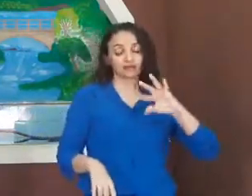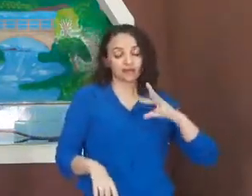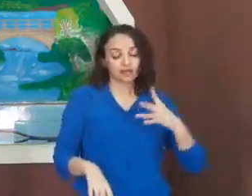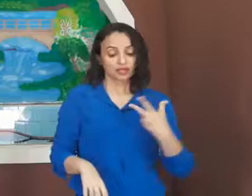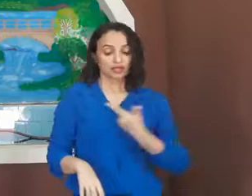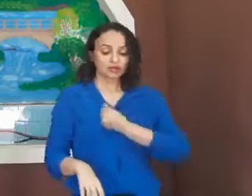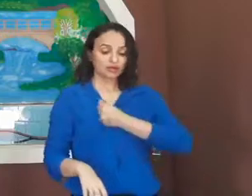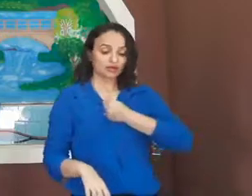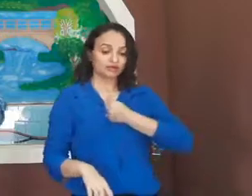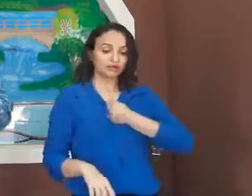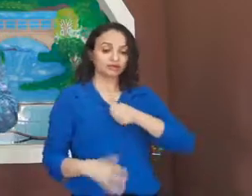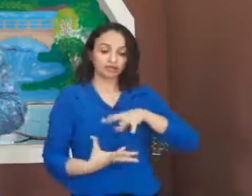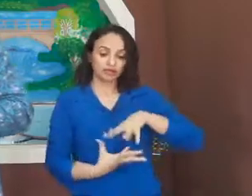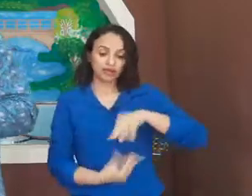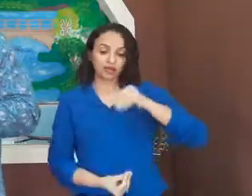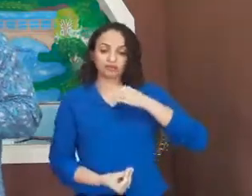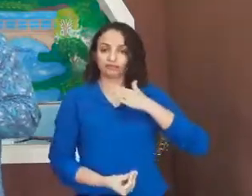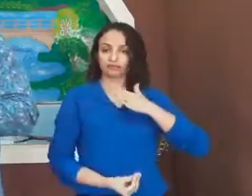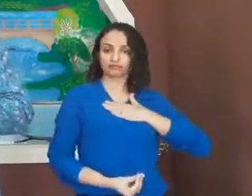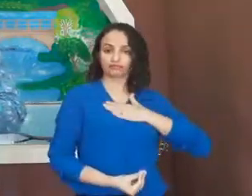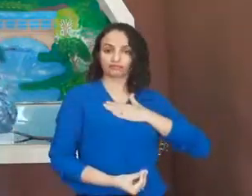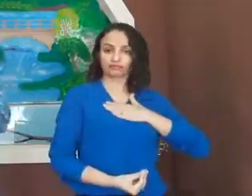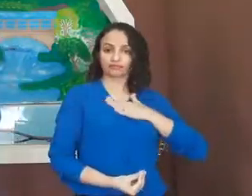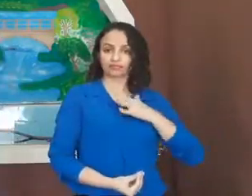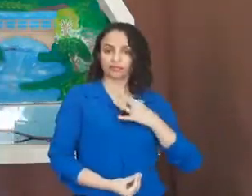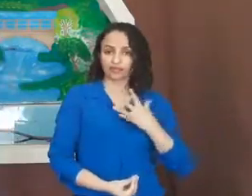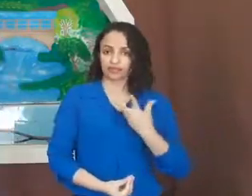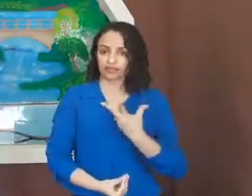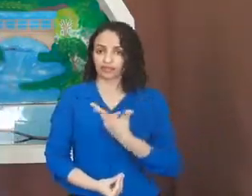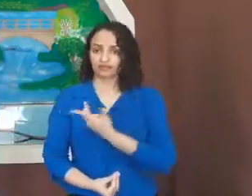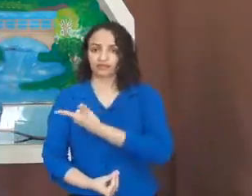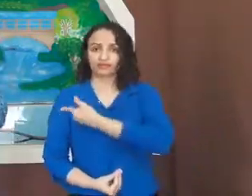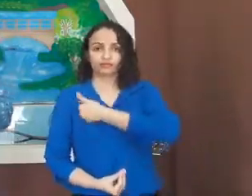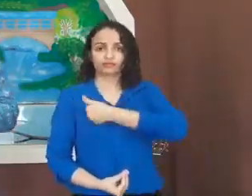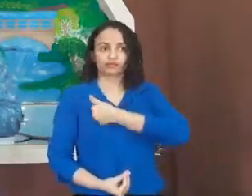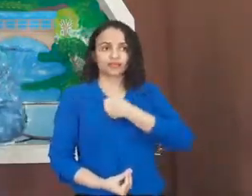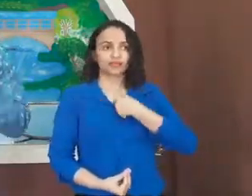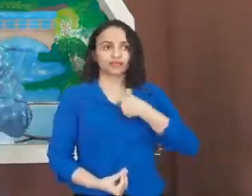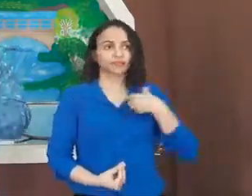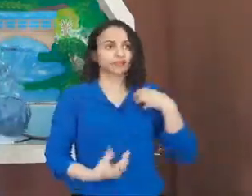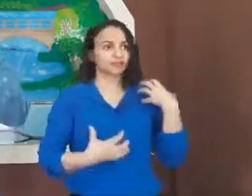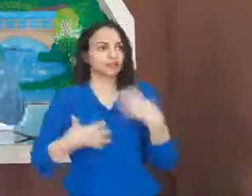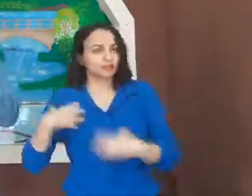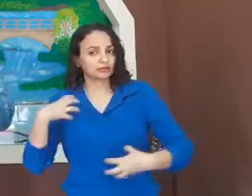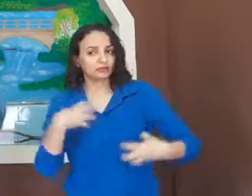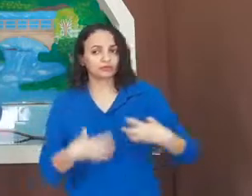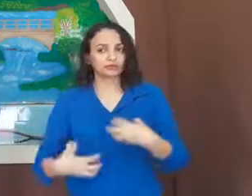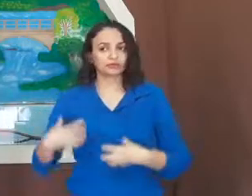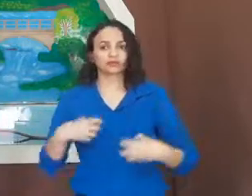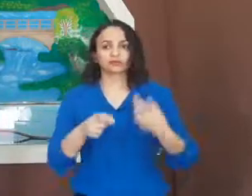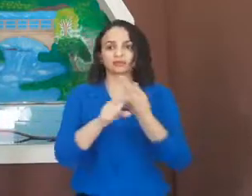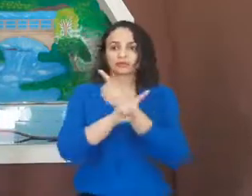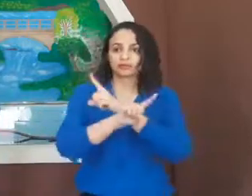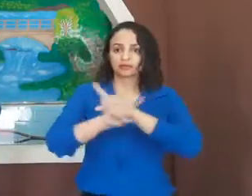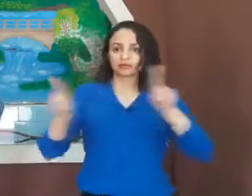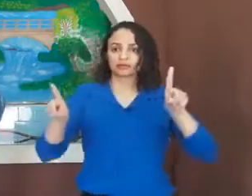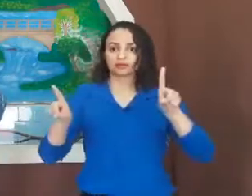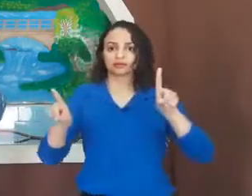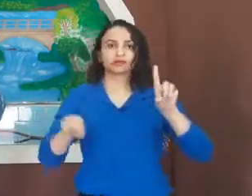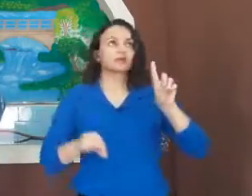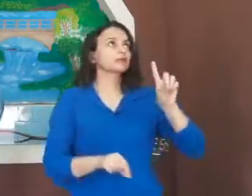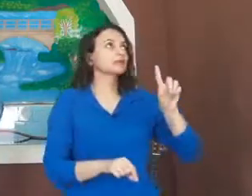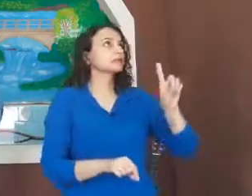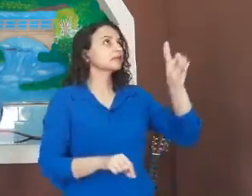salvação é a minha defesa, não serei abalado. Que Deus nos ensine